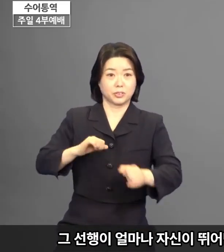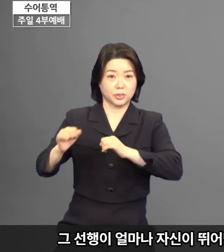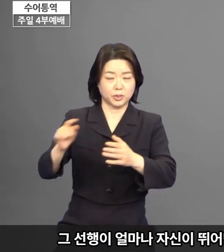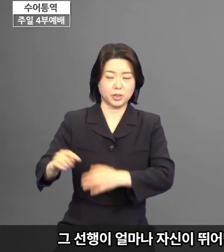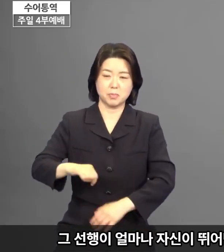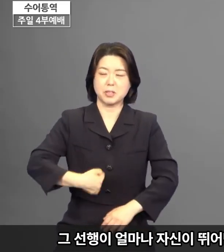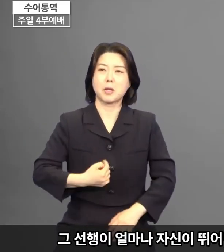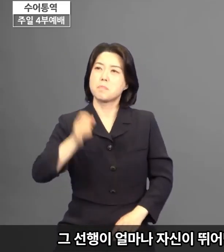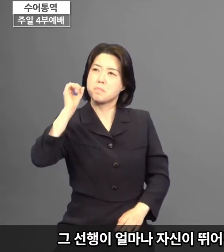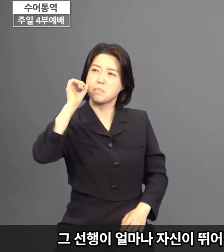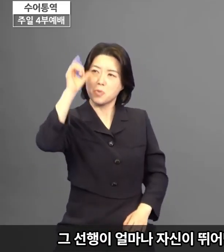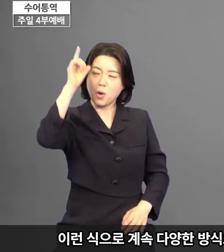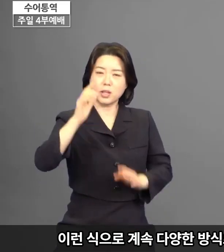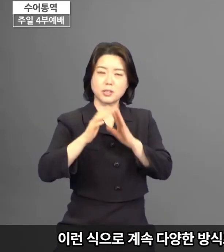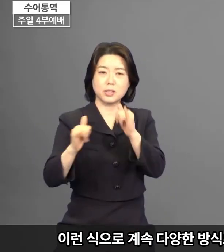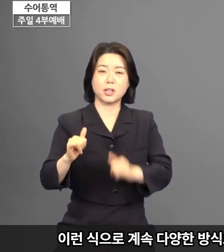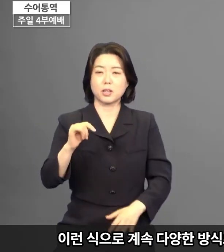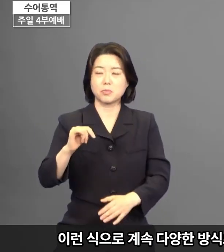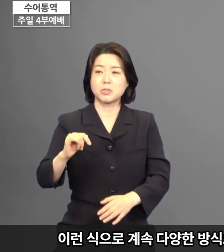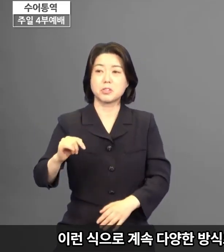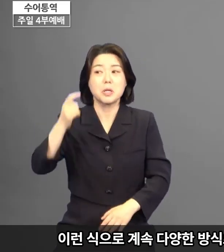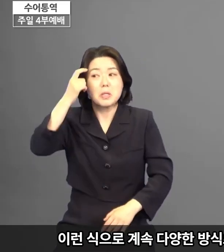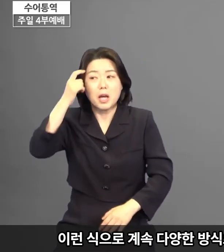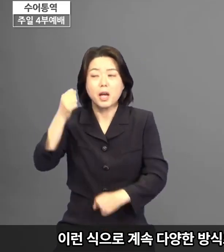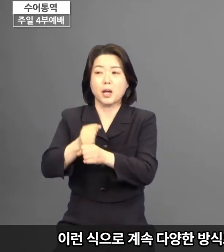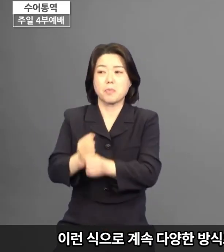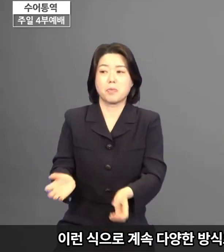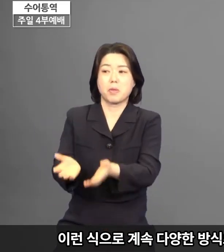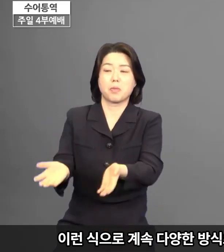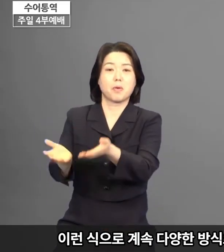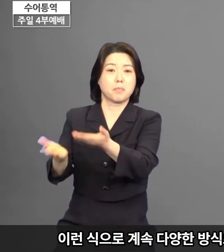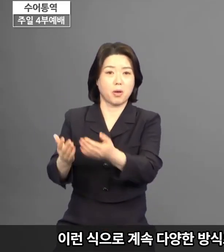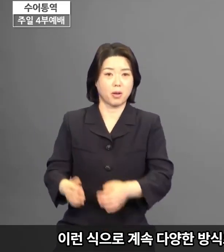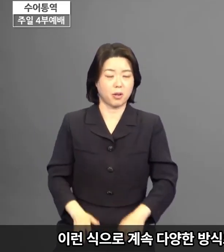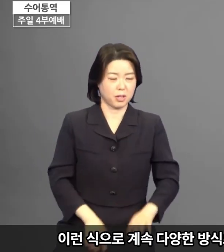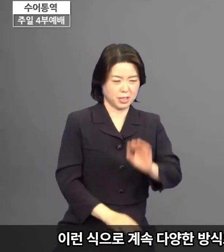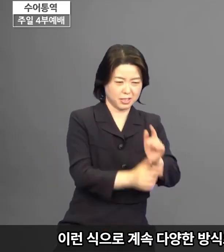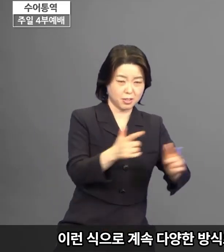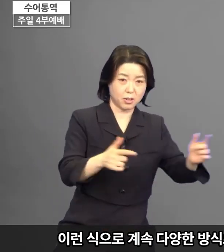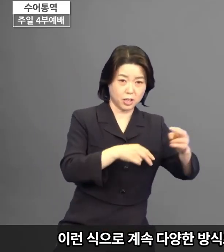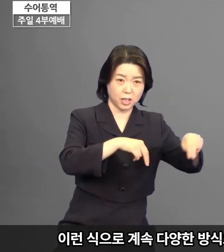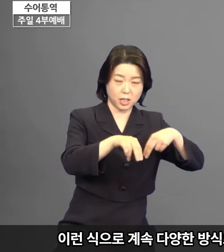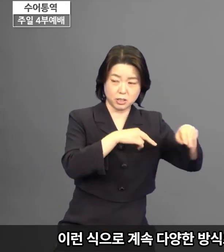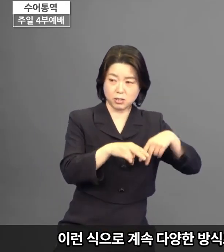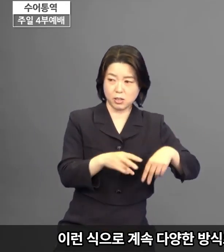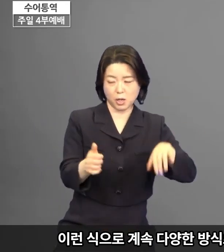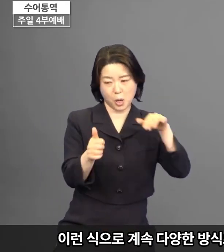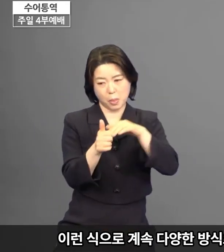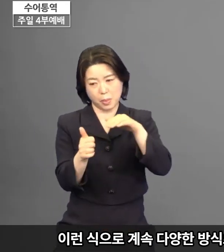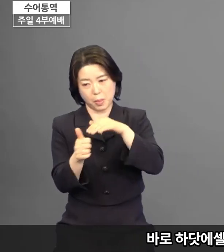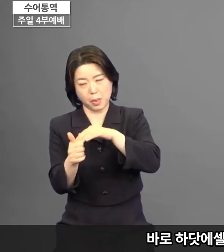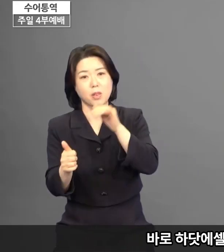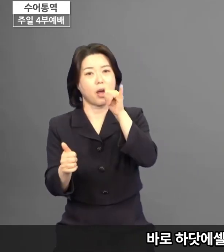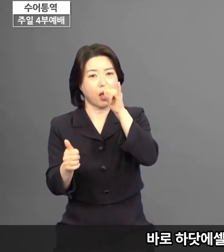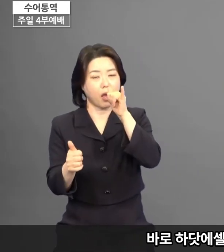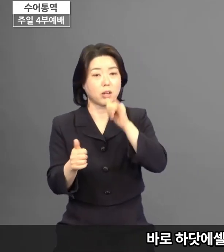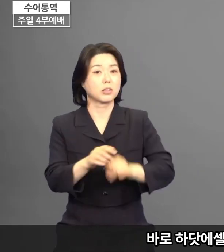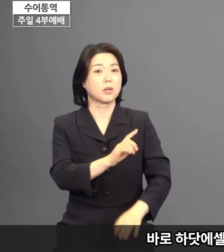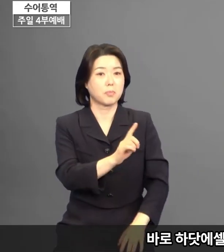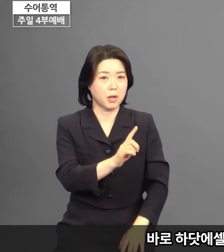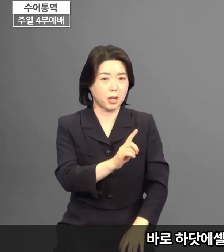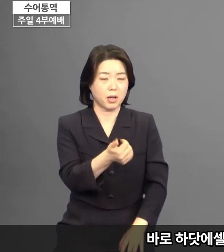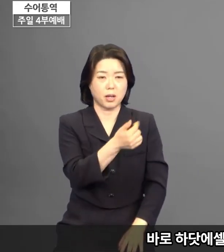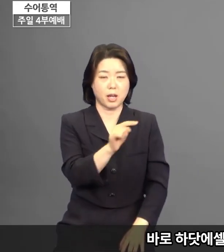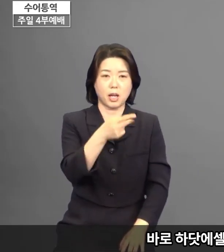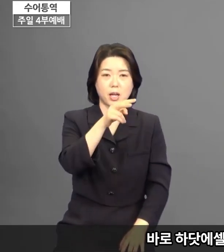자신이 뛰어난 사람인지를 생각하게 만들어라. 이런 식으로 계속 다양한 방식으로 넘어뜨리도록 다가오는 것이 바로